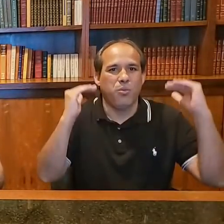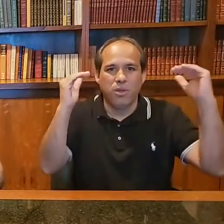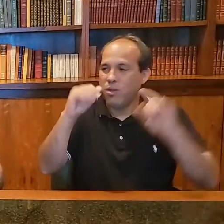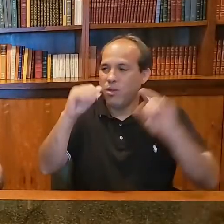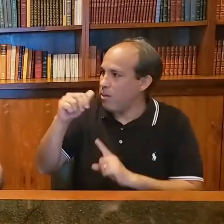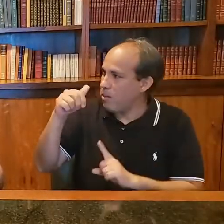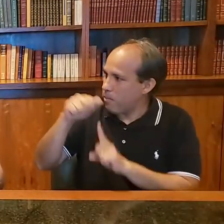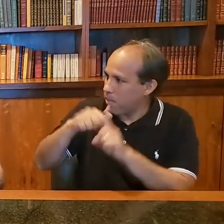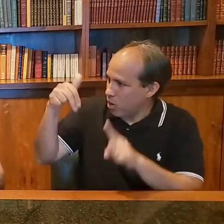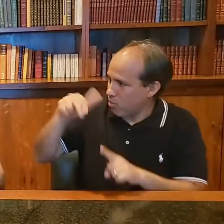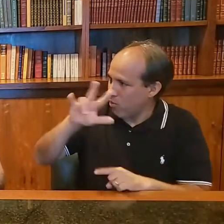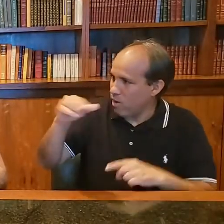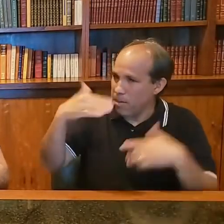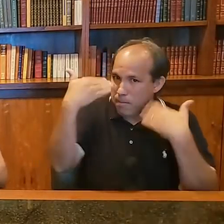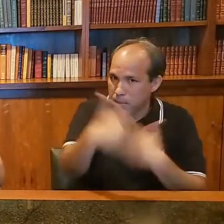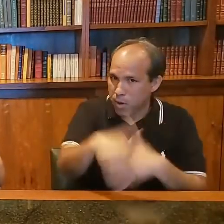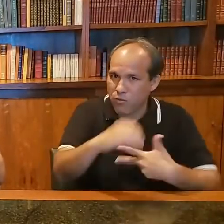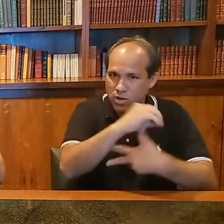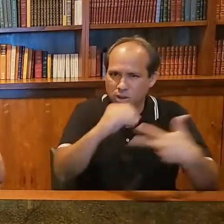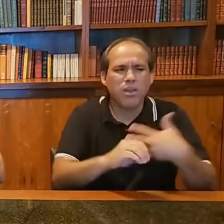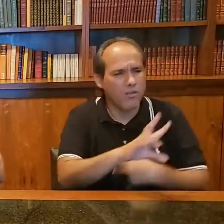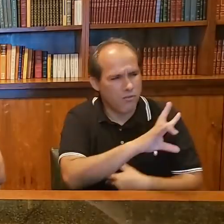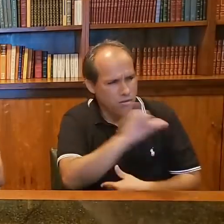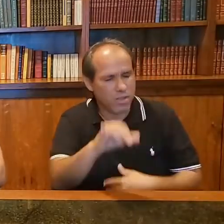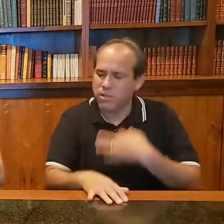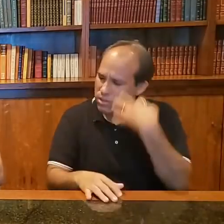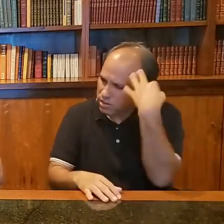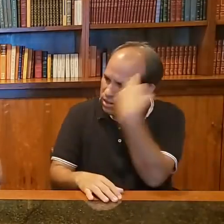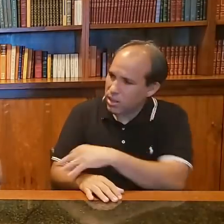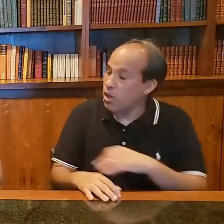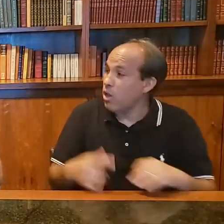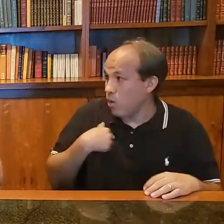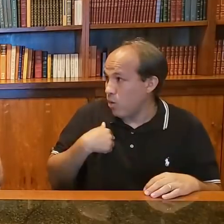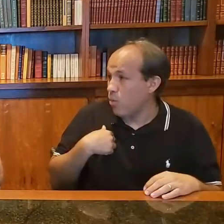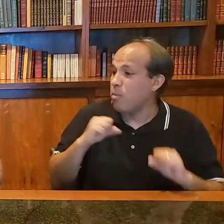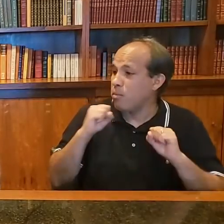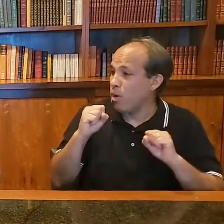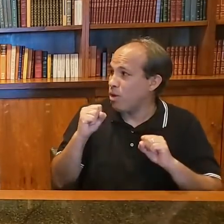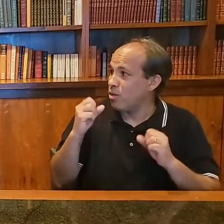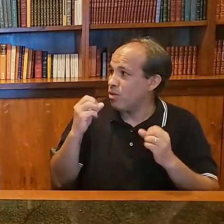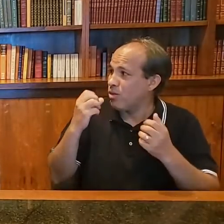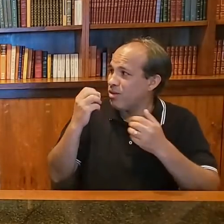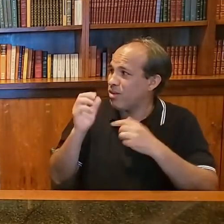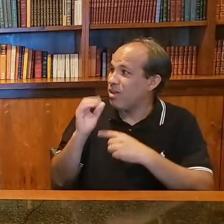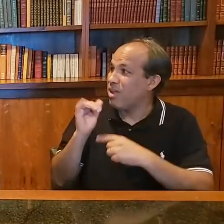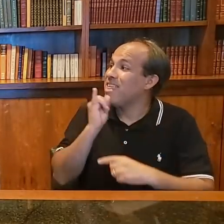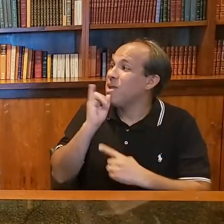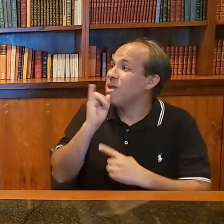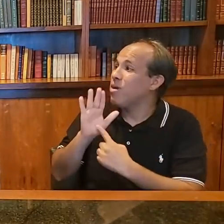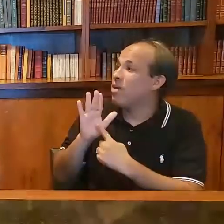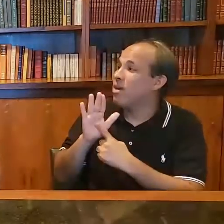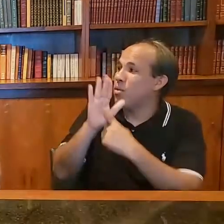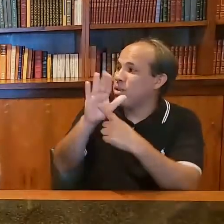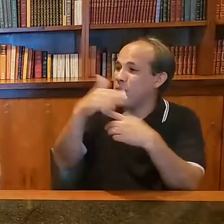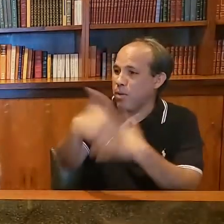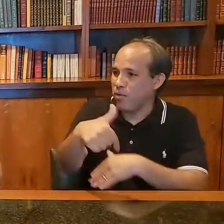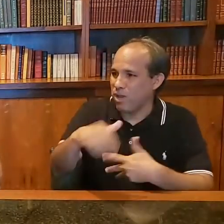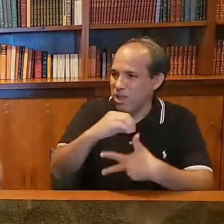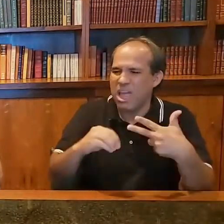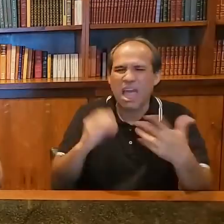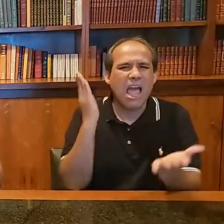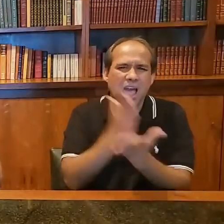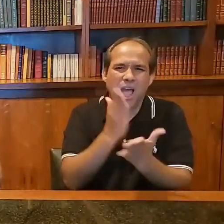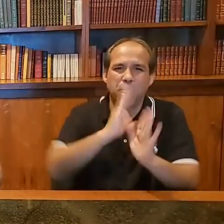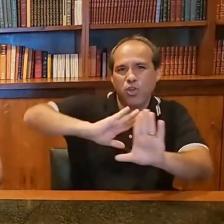teremos o Enem. Novembro teremos o Enem. Vou sugerir uma prova para o Enem. Você falou que não tem nada de ideologia no Enem esse ano, né? Não tem. Acabou aquela